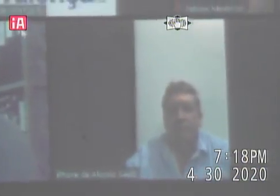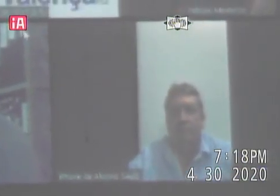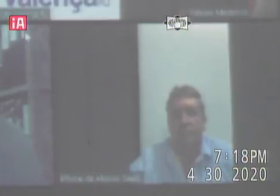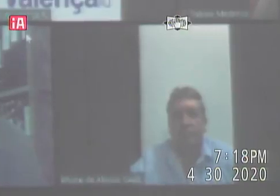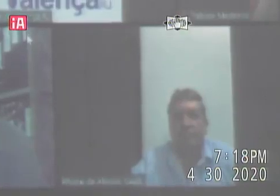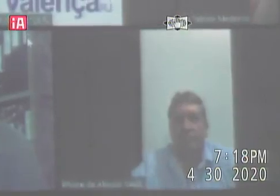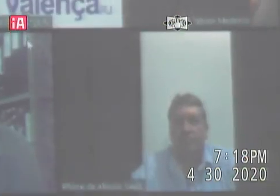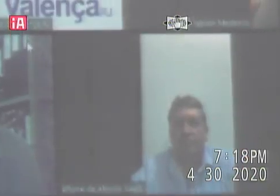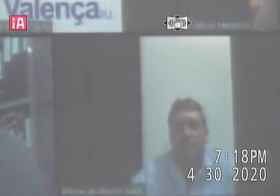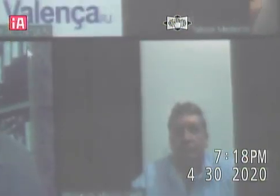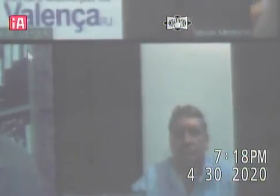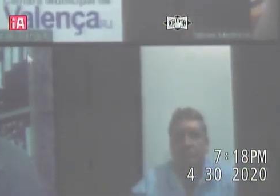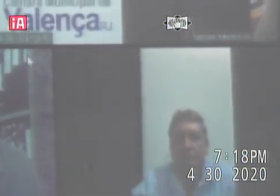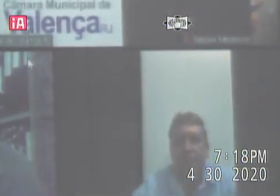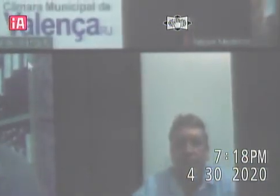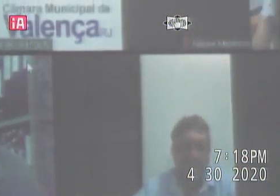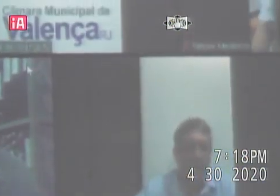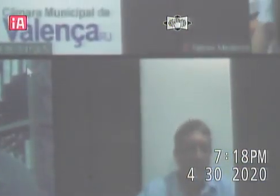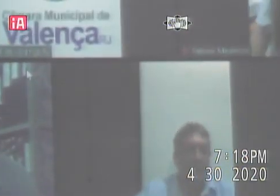Continua, doutor Saulo.